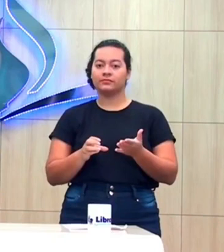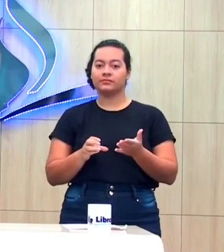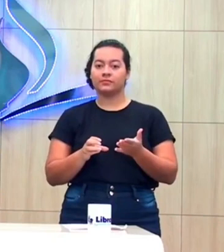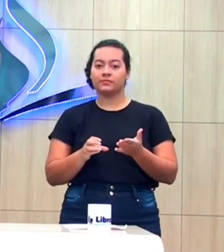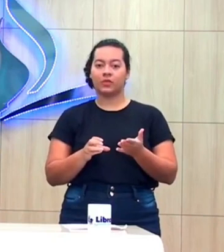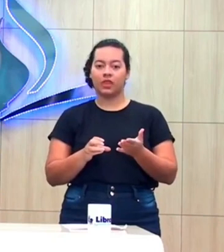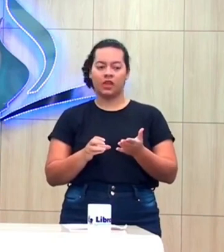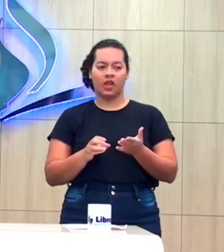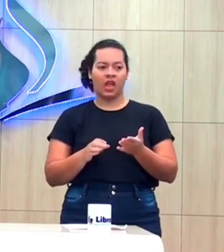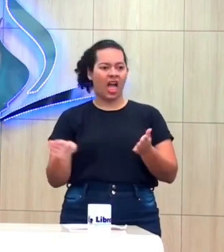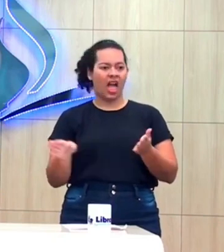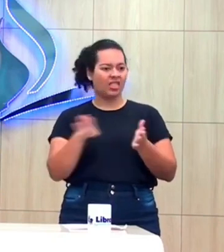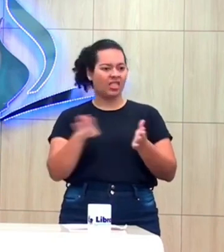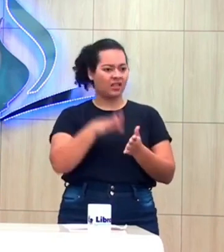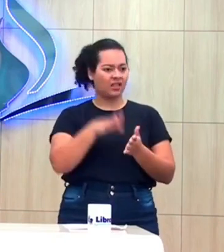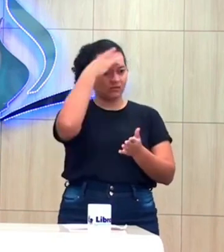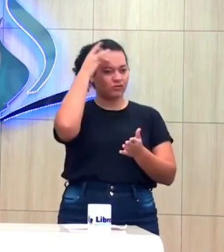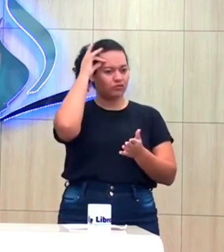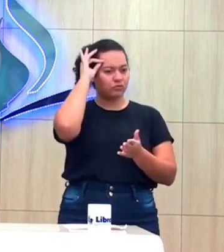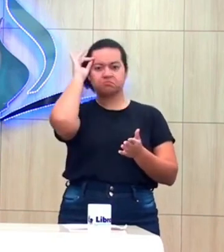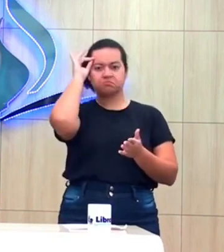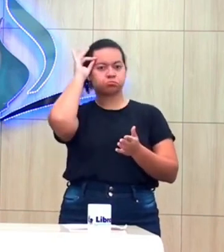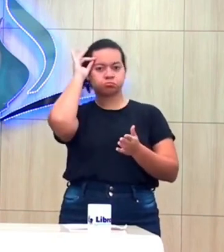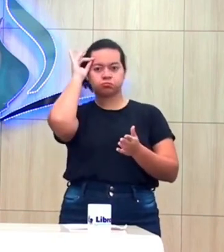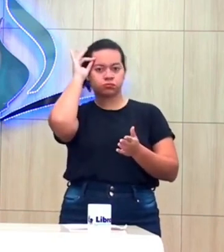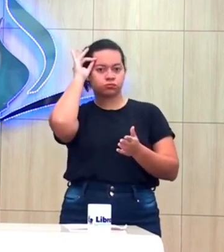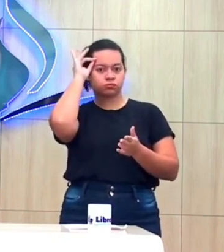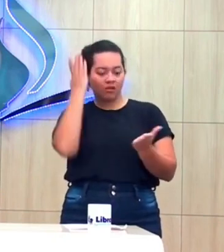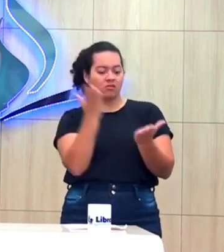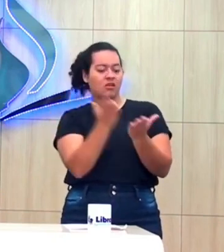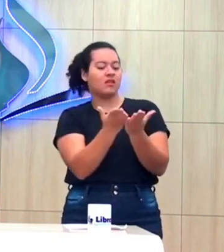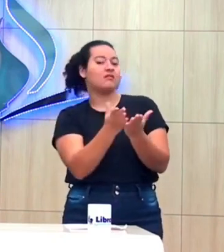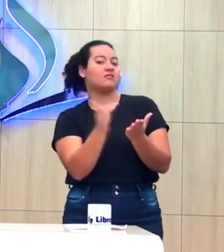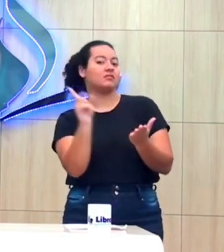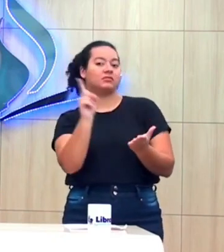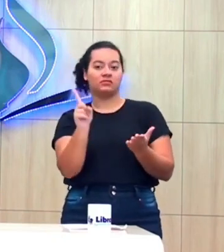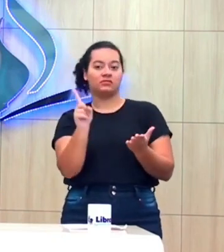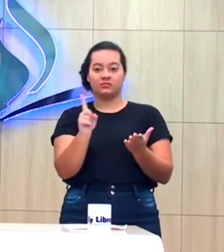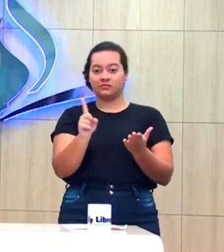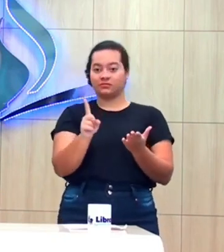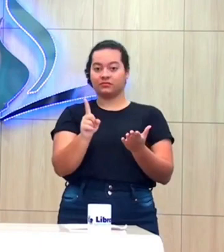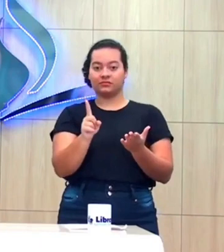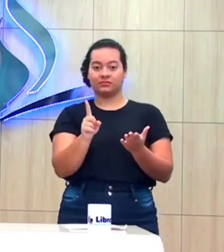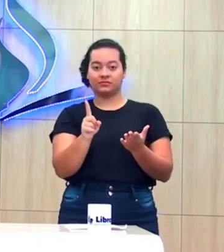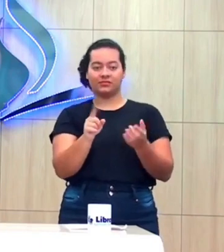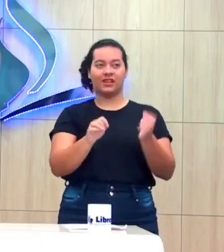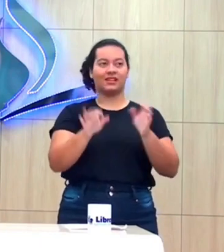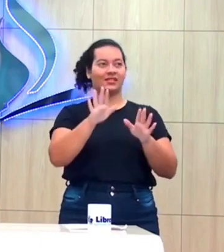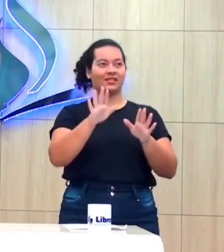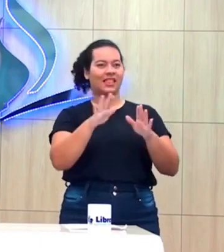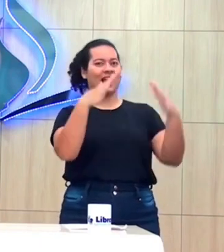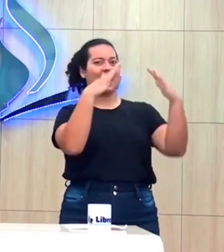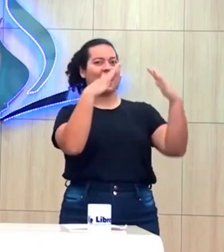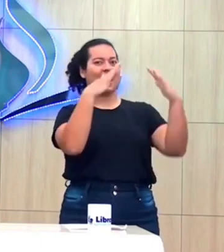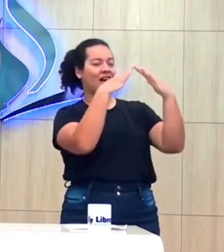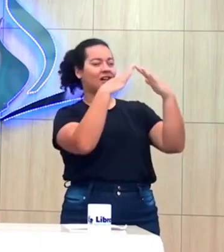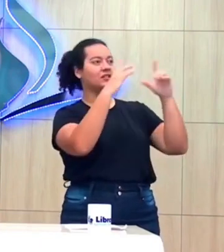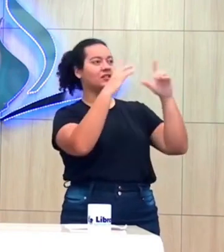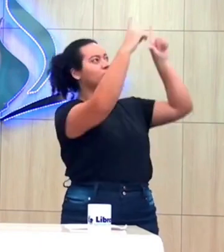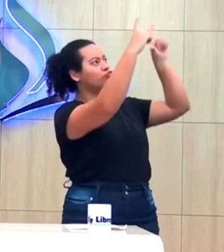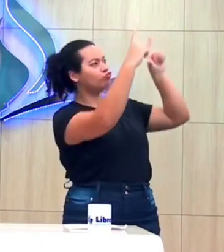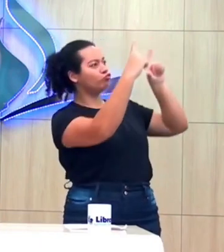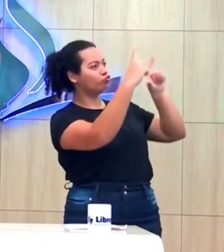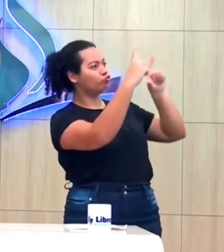o cristianismo. Quem não tem, às vezes, um quadro lá na sua casa, na oficina, no